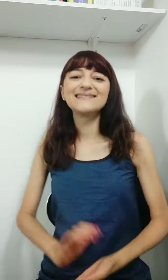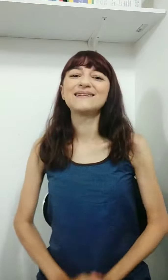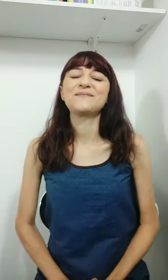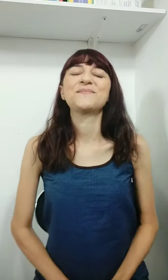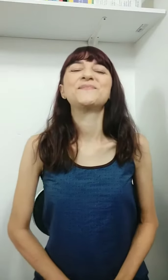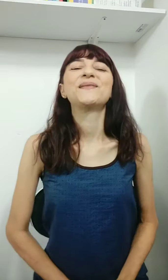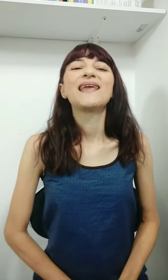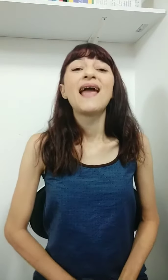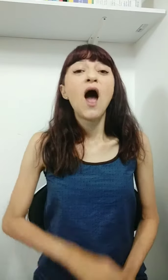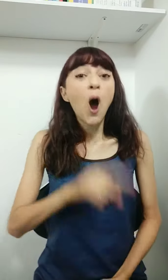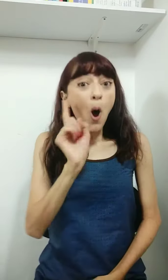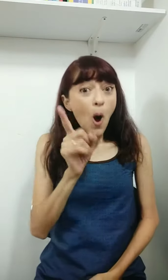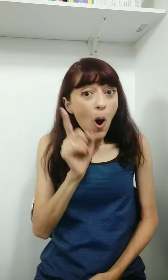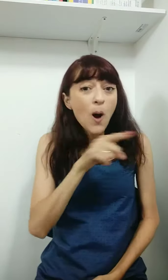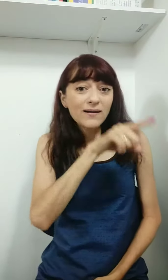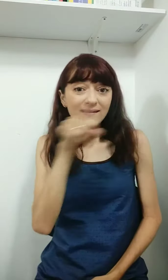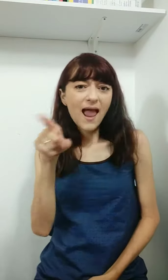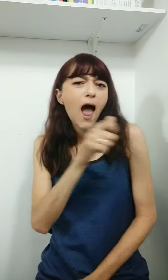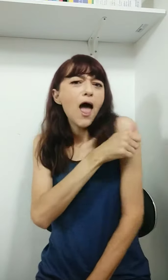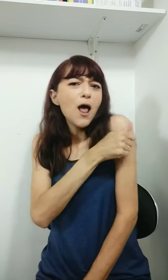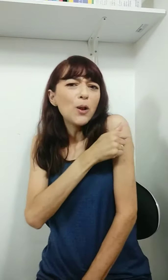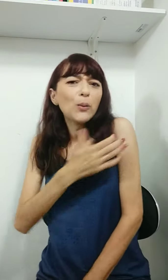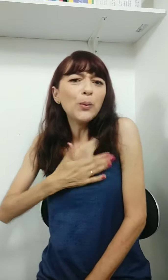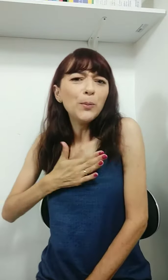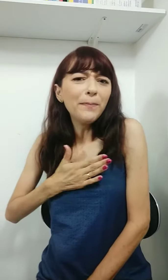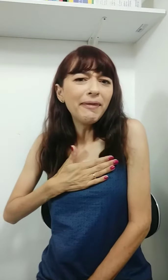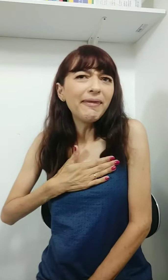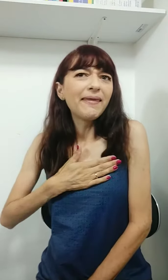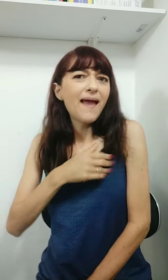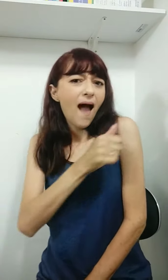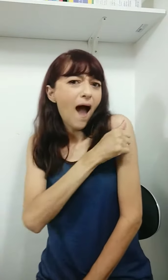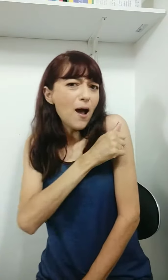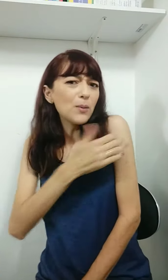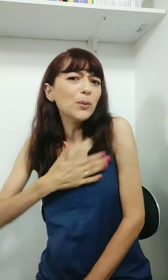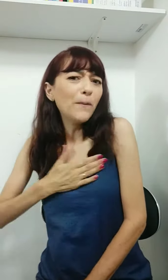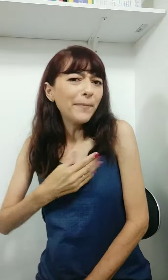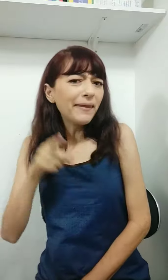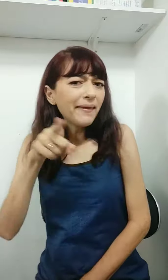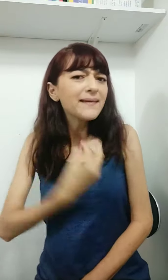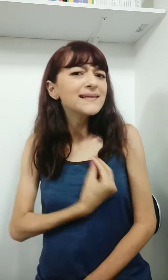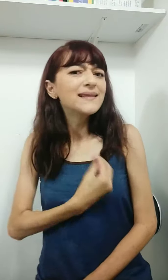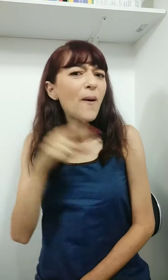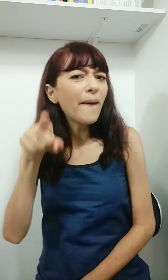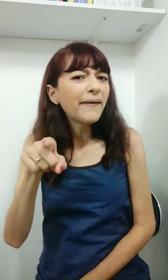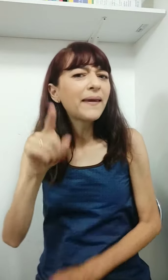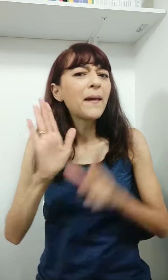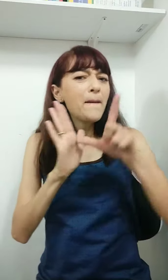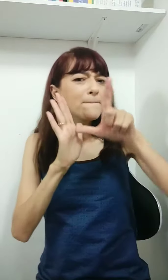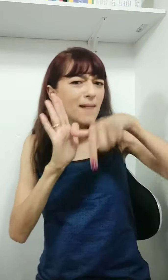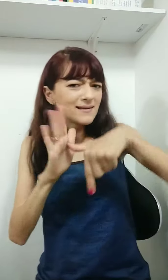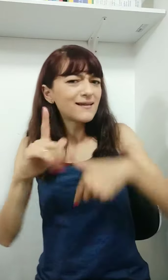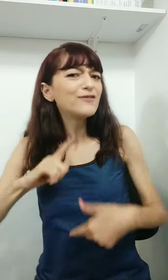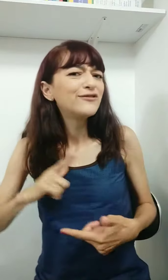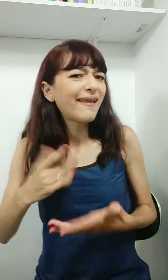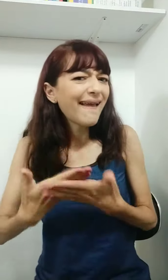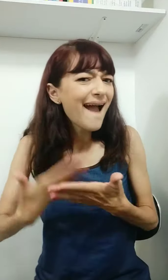estudar Libras, né? Então, com certeza, isso ajuda a gente aqui nessa divulgação, né? E vocês aí que são minhas alunas, hein? Mais tarde a